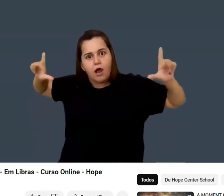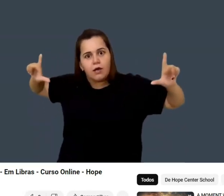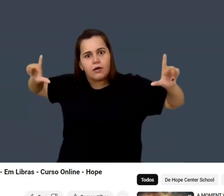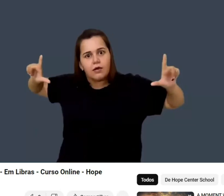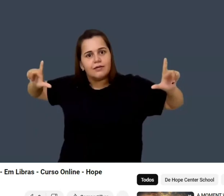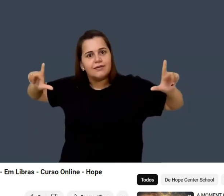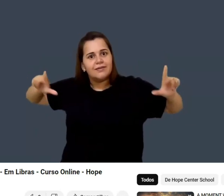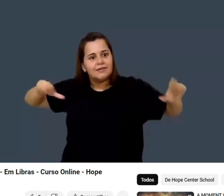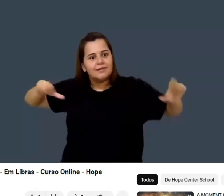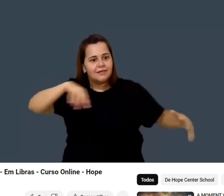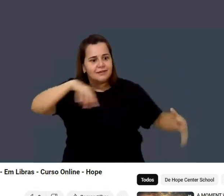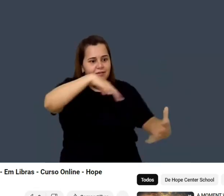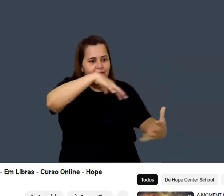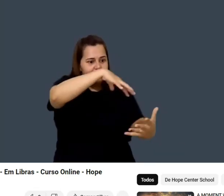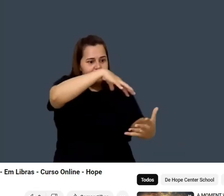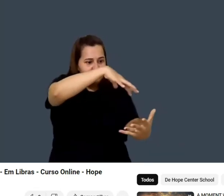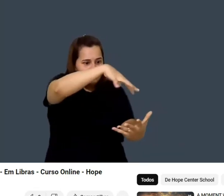abrindo essa tela